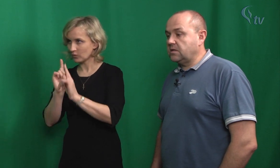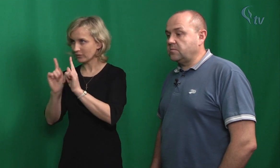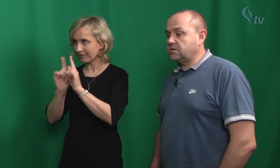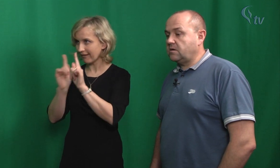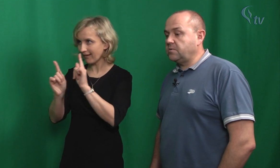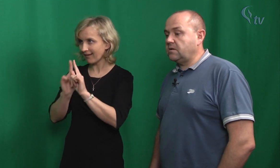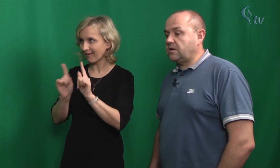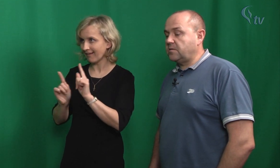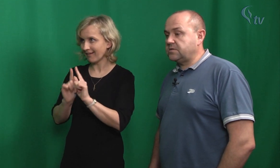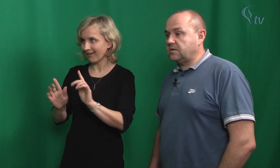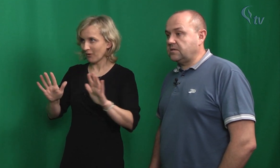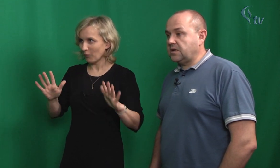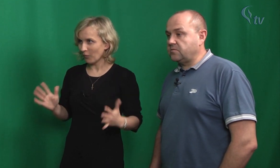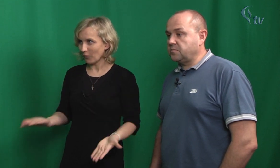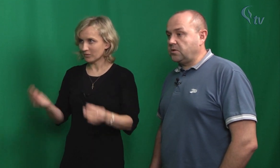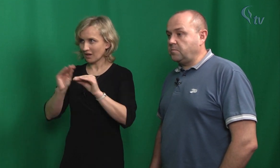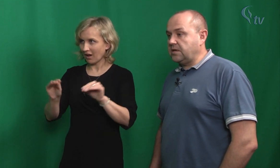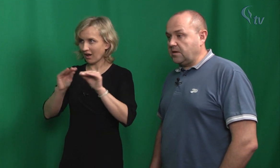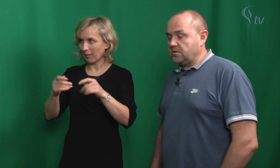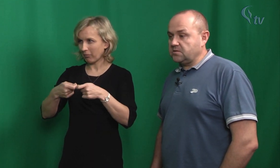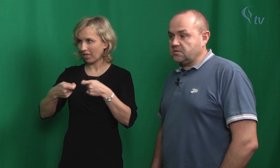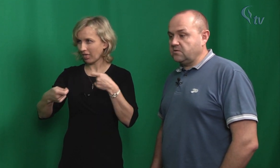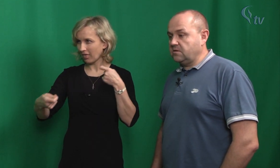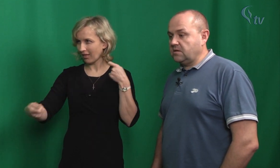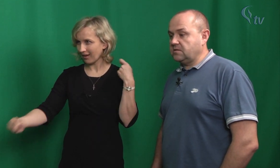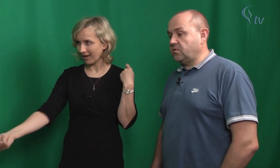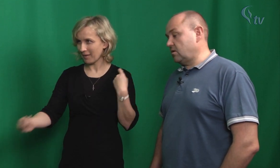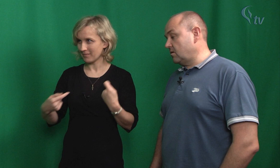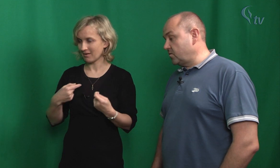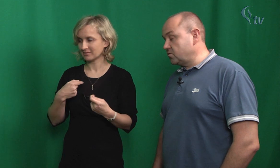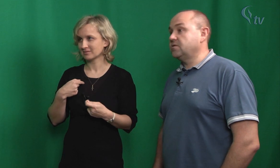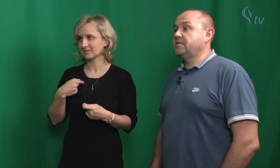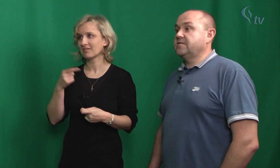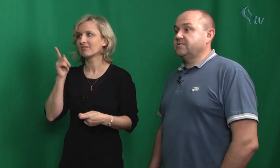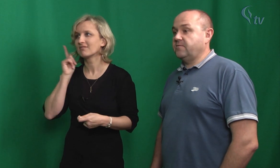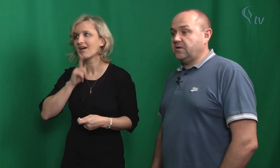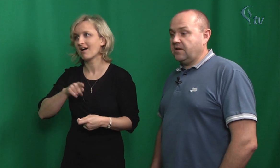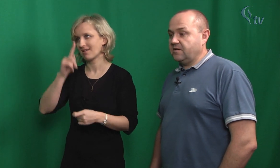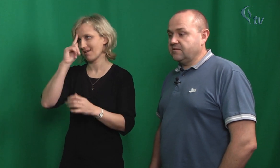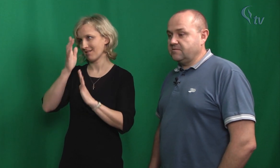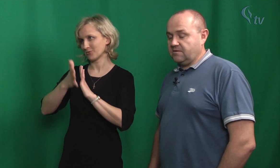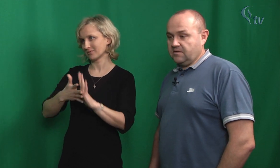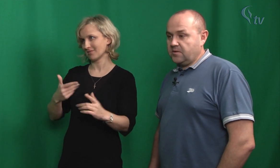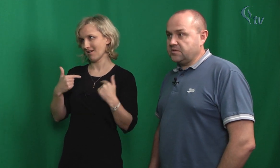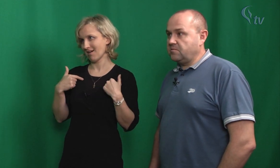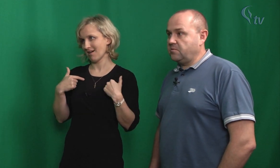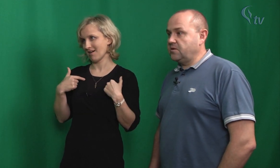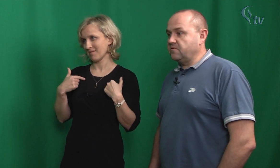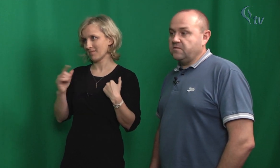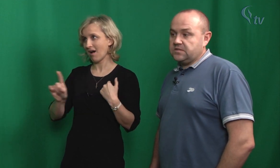tõlkimise abil läheb see tegevus palju pikemaks ja see oli täiesti väär arvamus. Tuleb välja, et aega lähebki sama palju või isegi